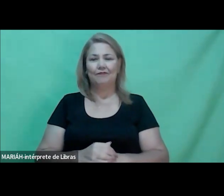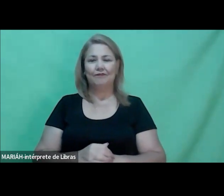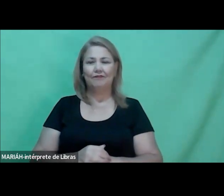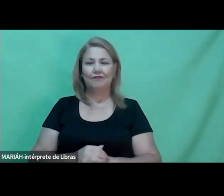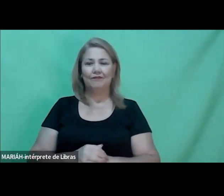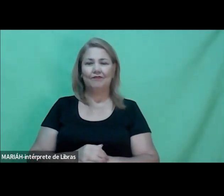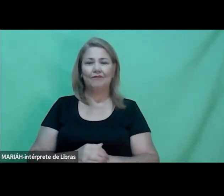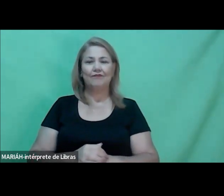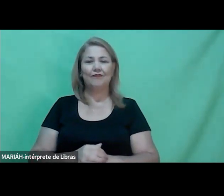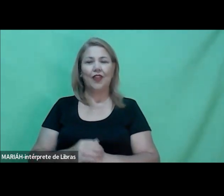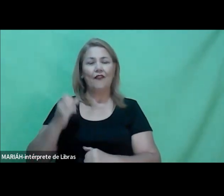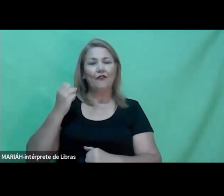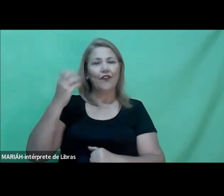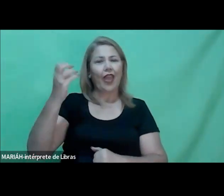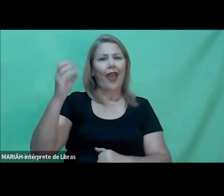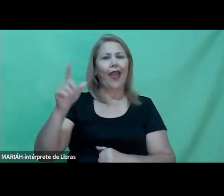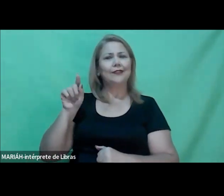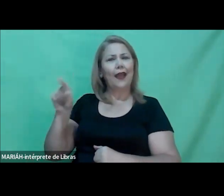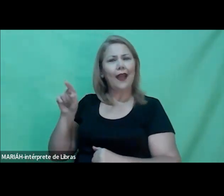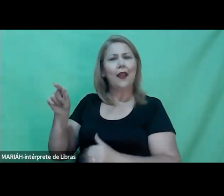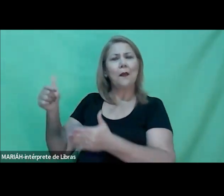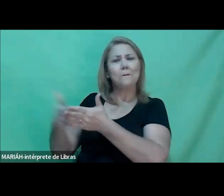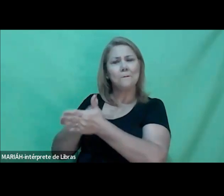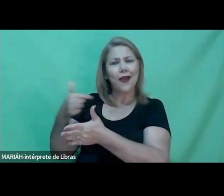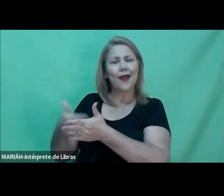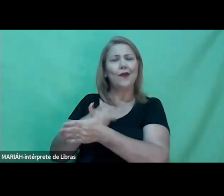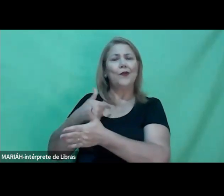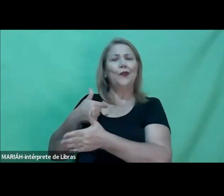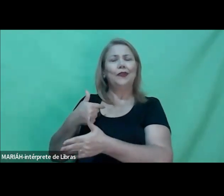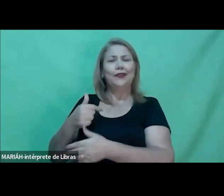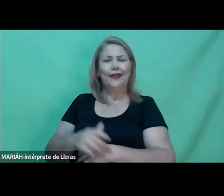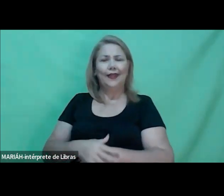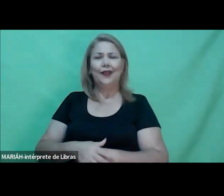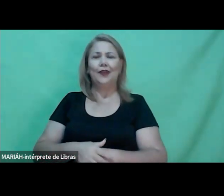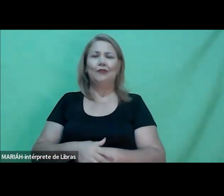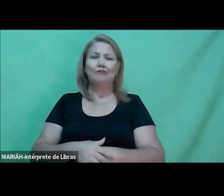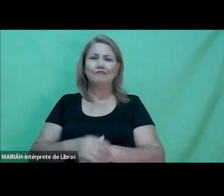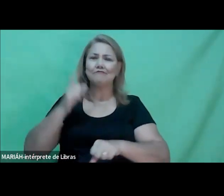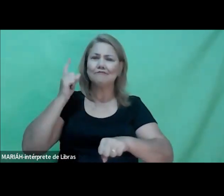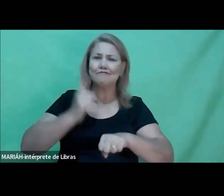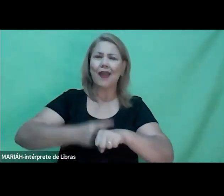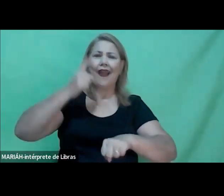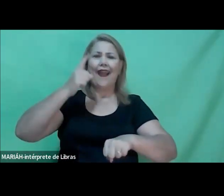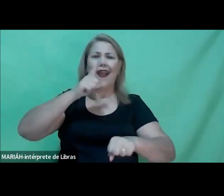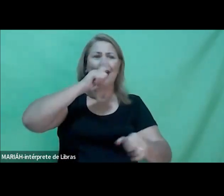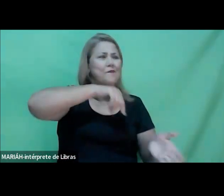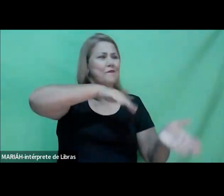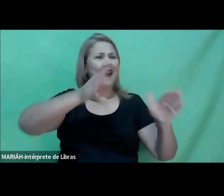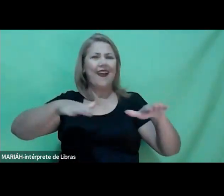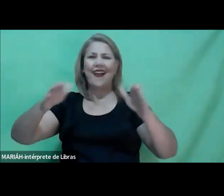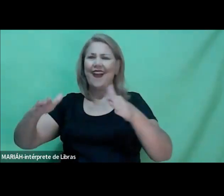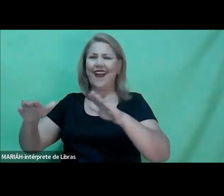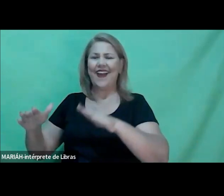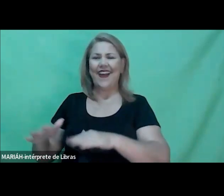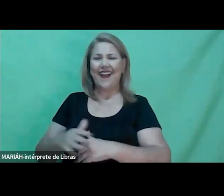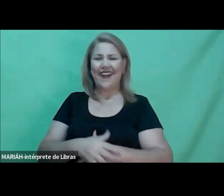viaje él siempre me decía cuando veas el mar por primera vez en nuestro recorrido de aquí allá me dices